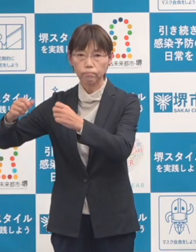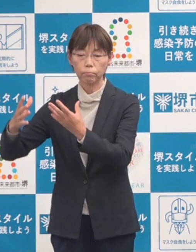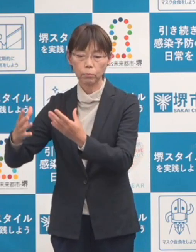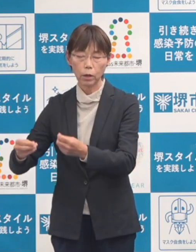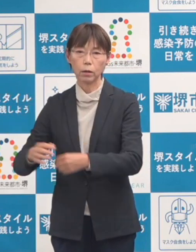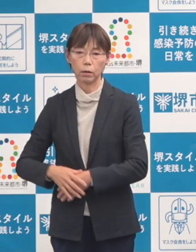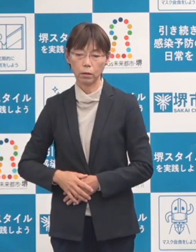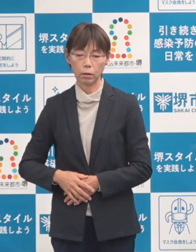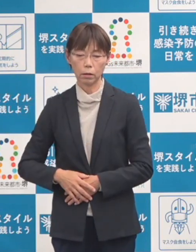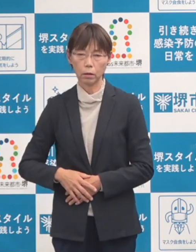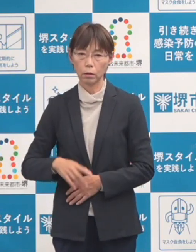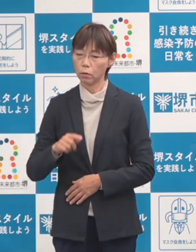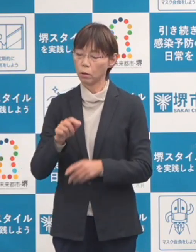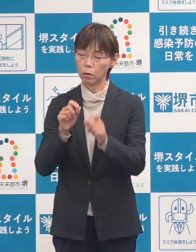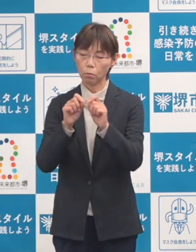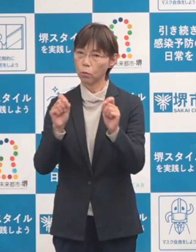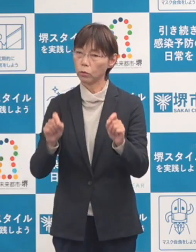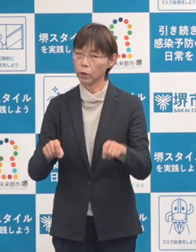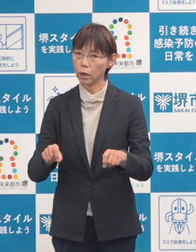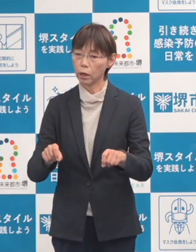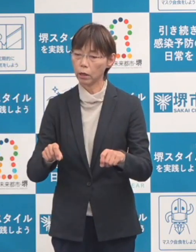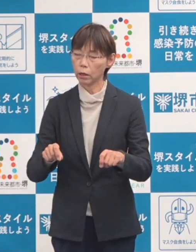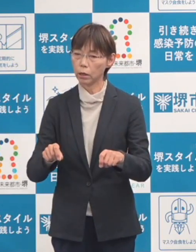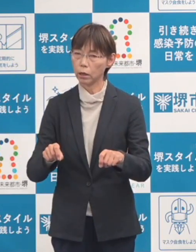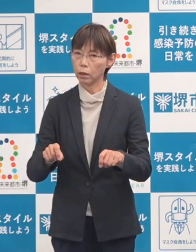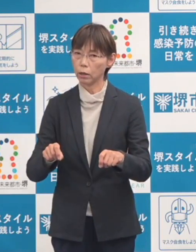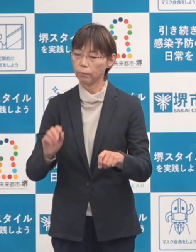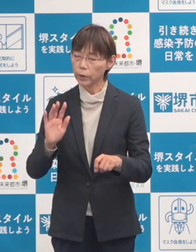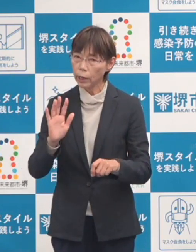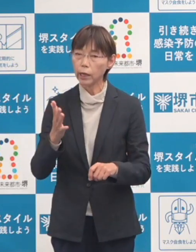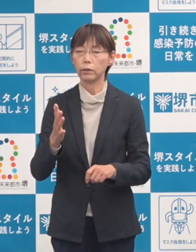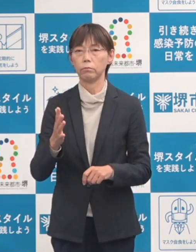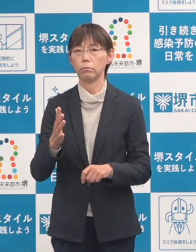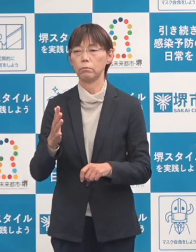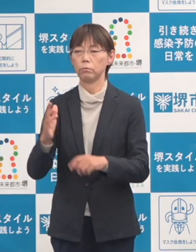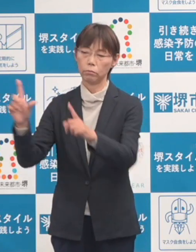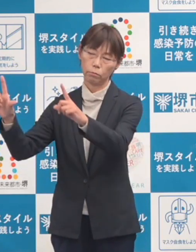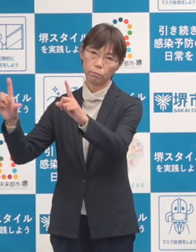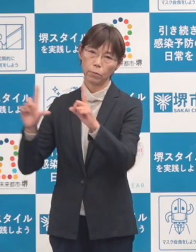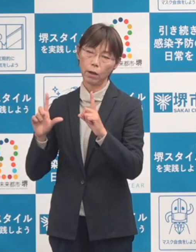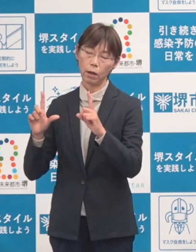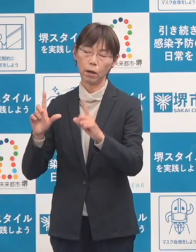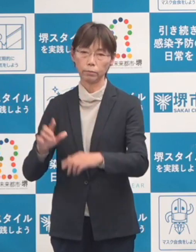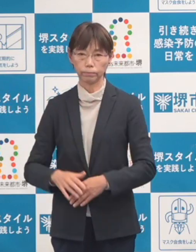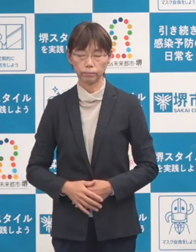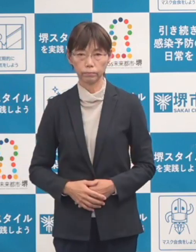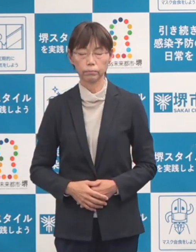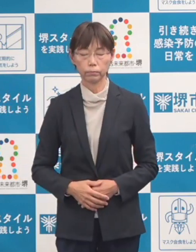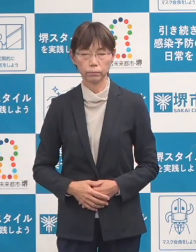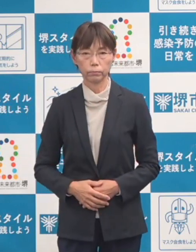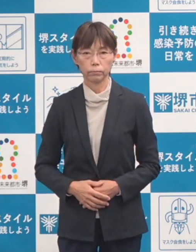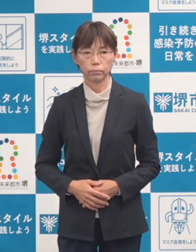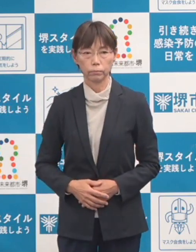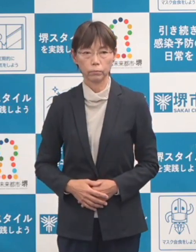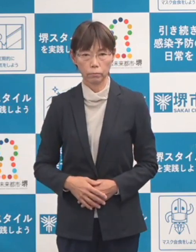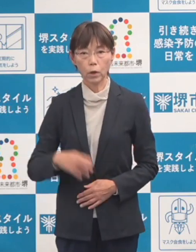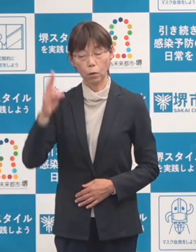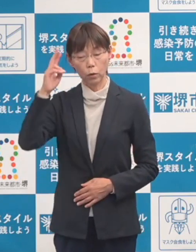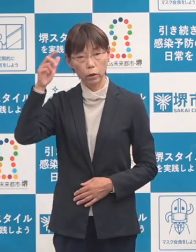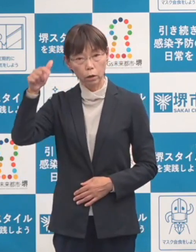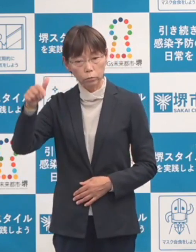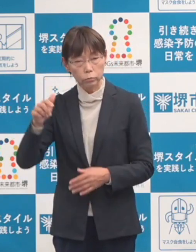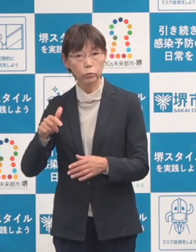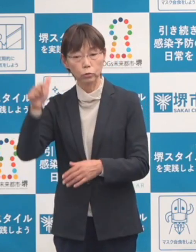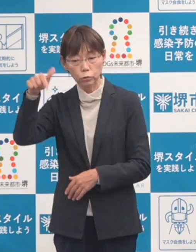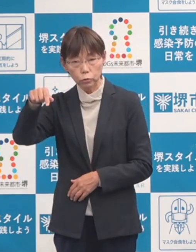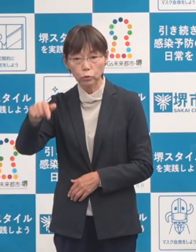が問題があるとは言えないということも回答を得ていますので、それに基づいて、で大阪府ともちろん協議をして、大阪